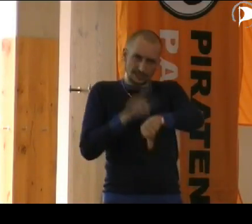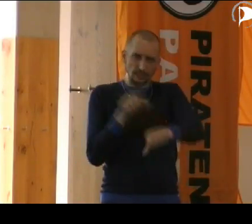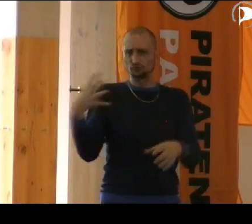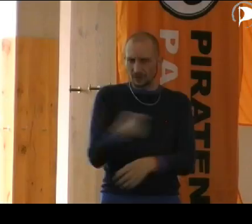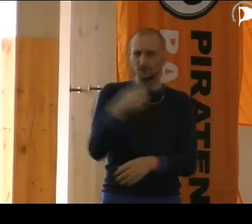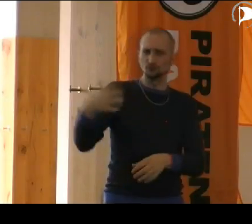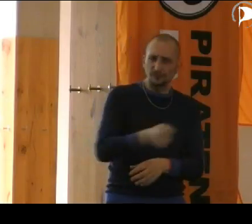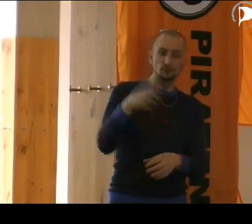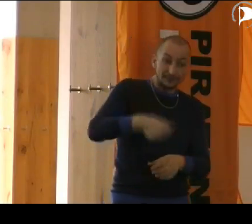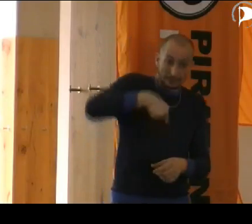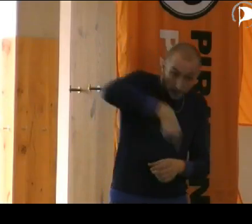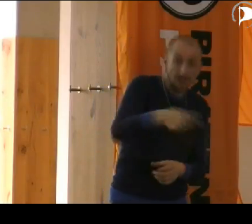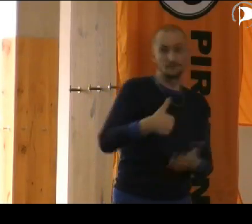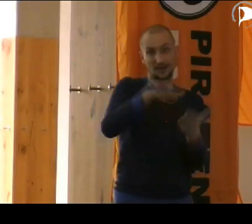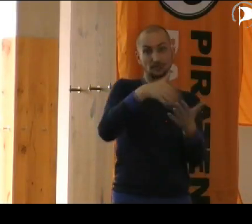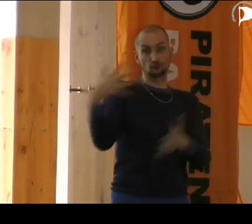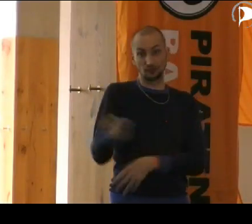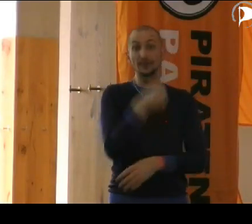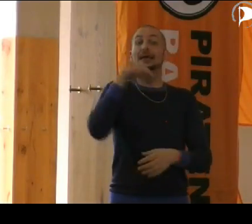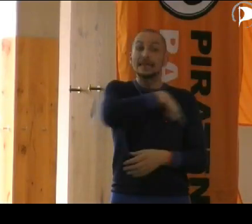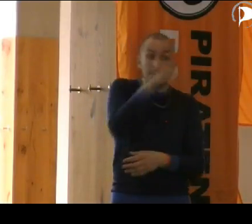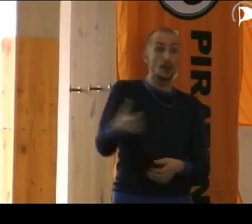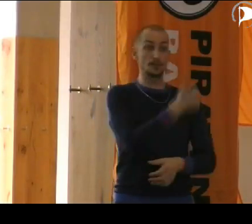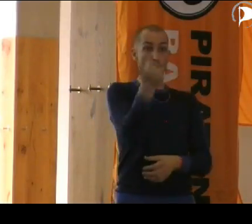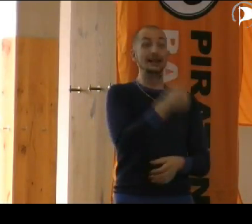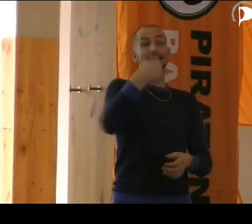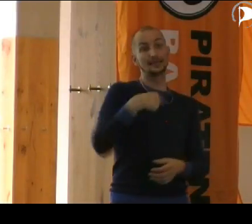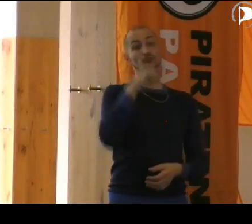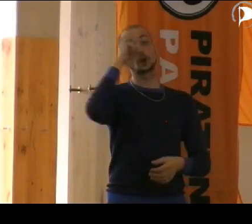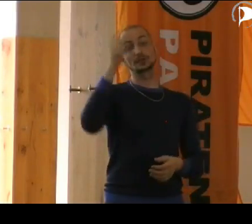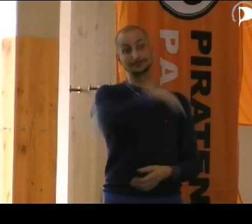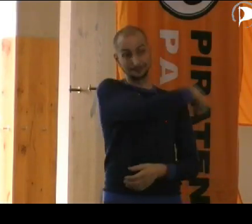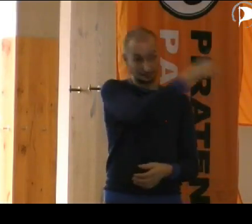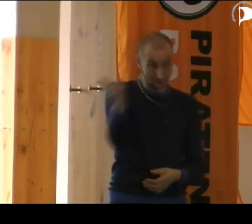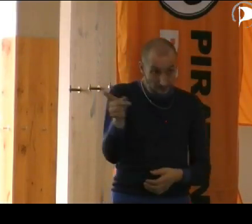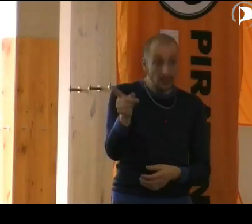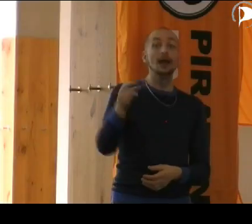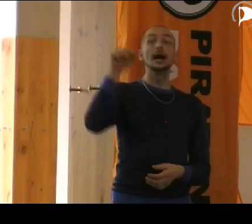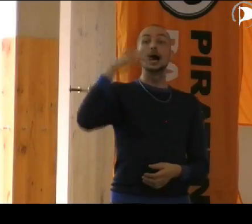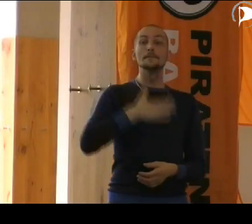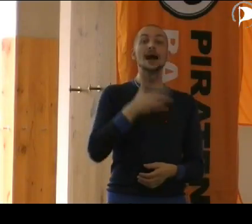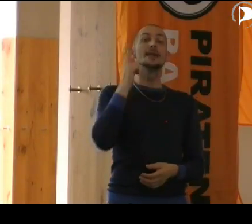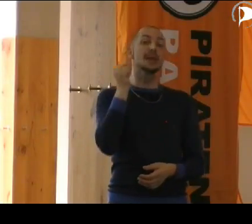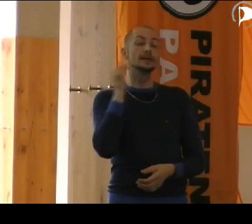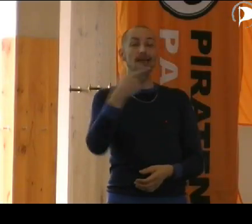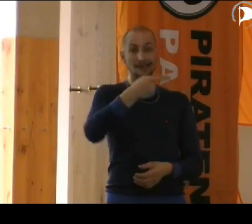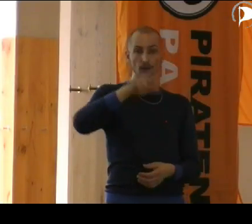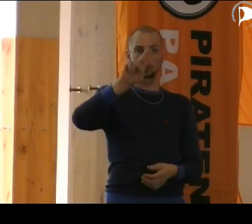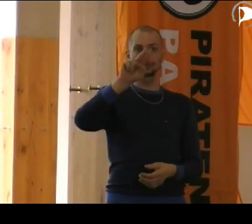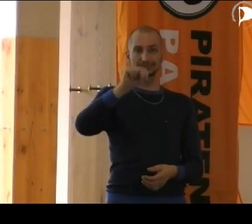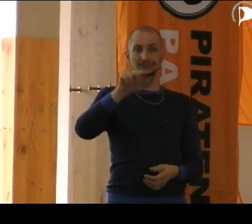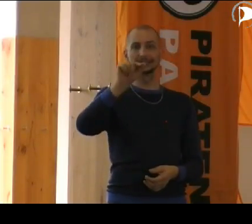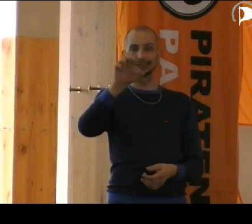noch erreichen werden ihr seid klasse und ich bin stolz mein name ist in berlin geht und ich bin immer noch stolz